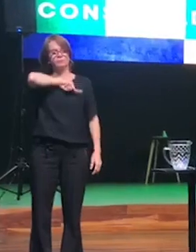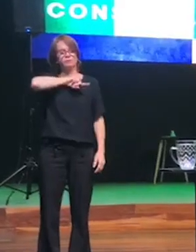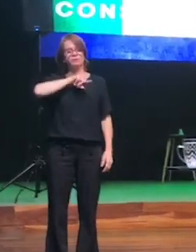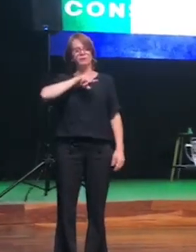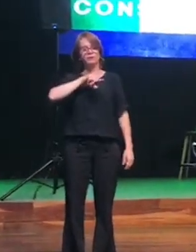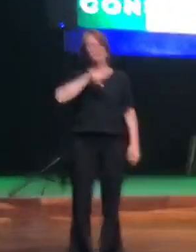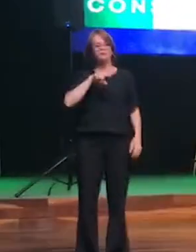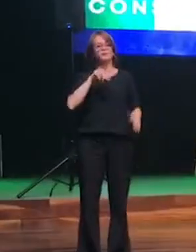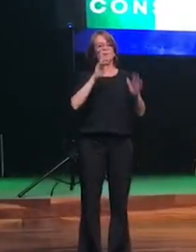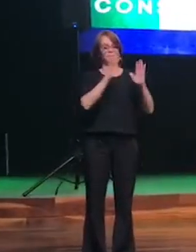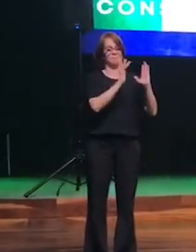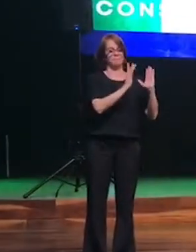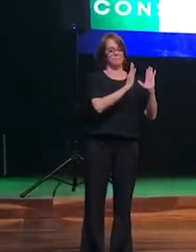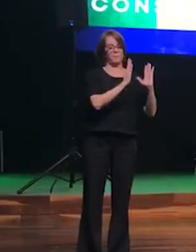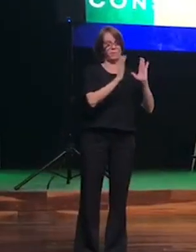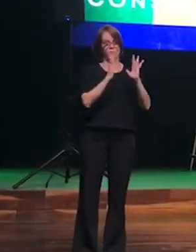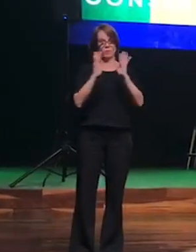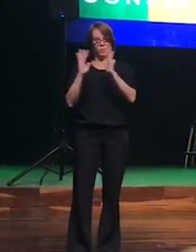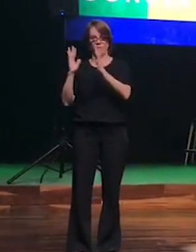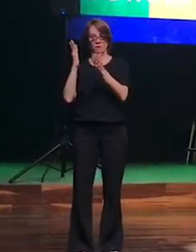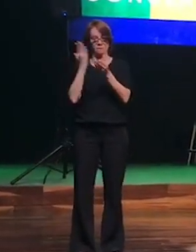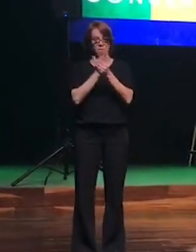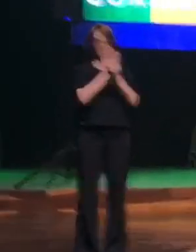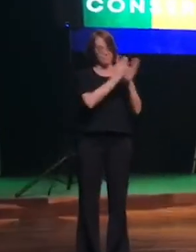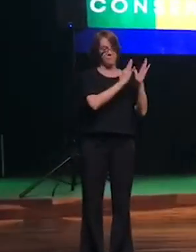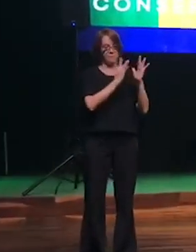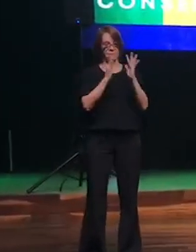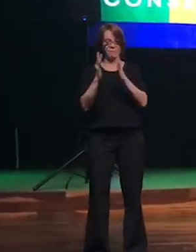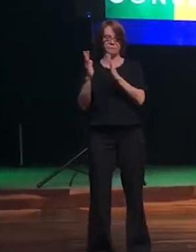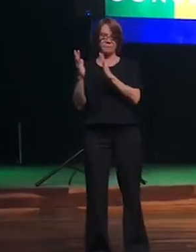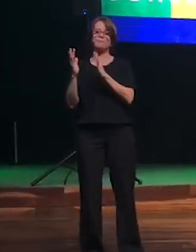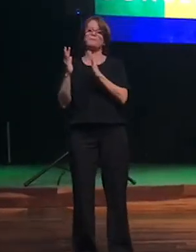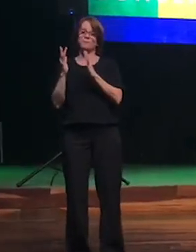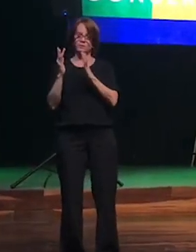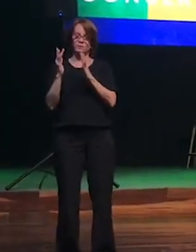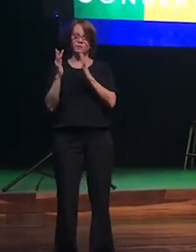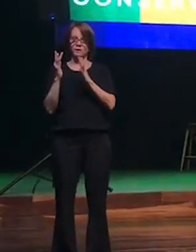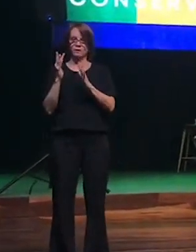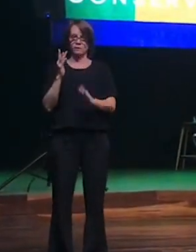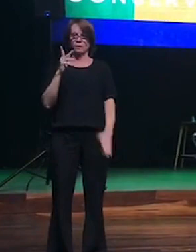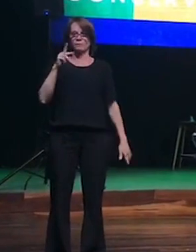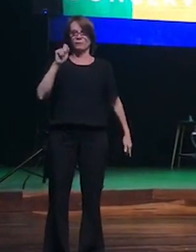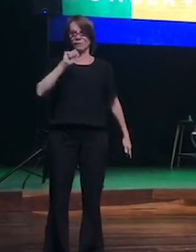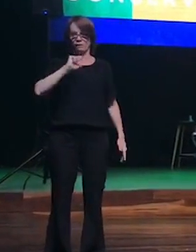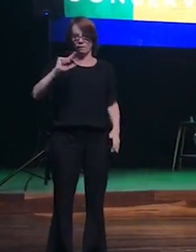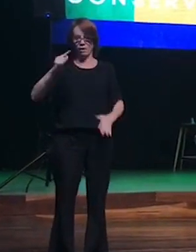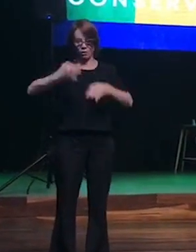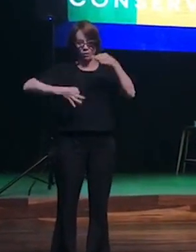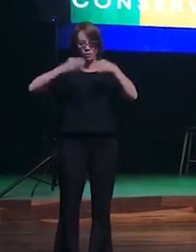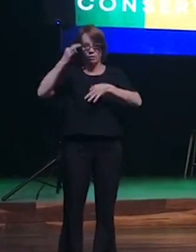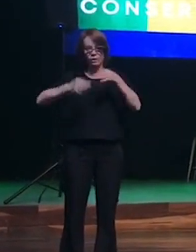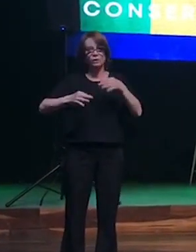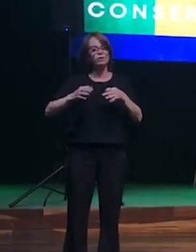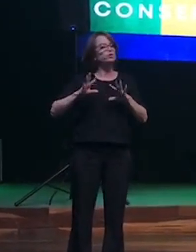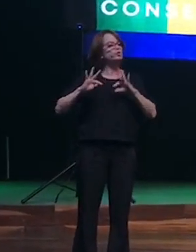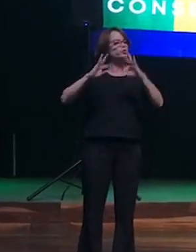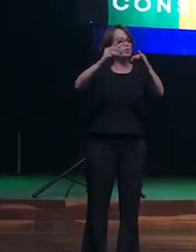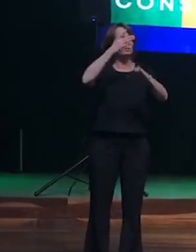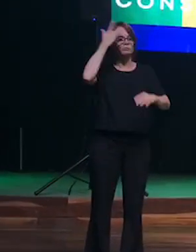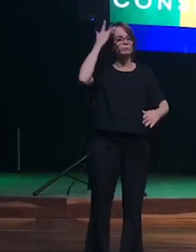que no processo penal todo cidadão tem direito a contraditório, ampla